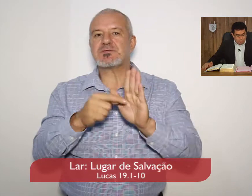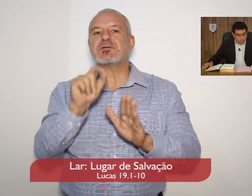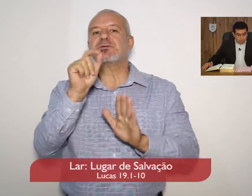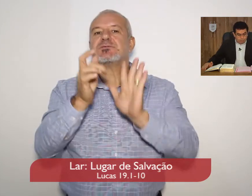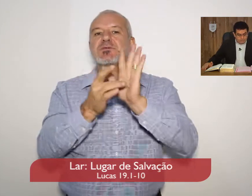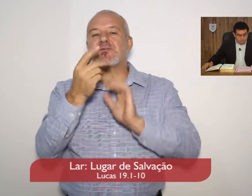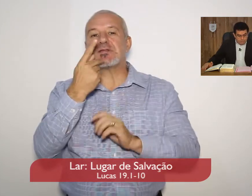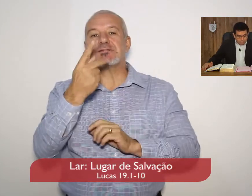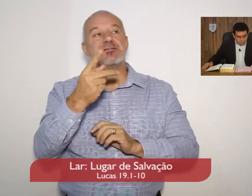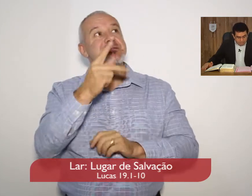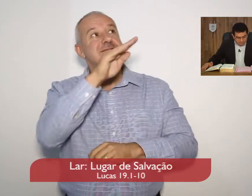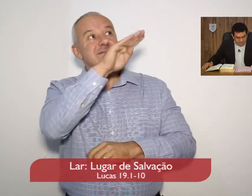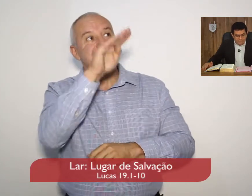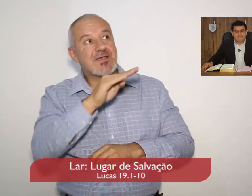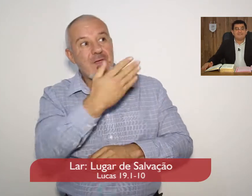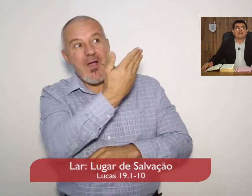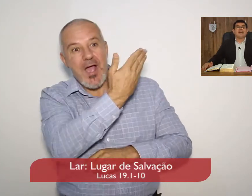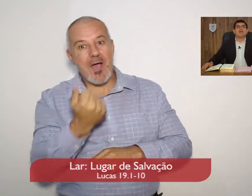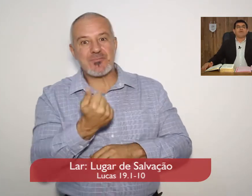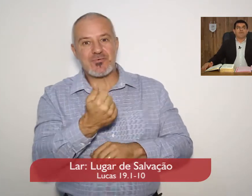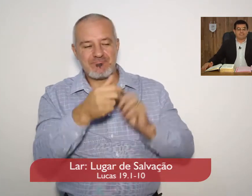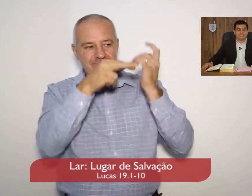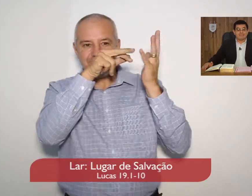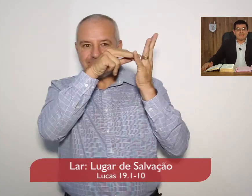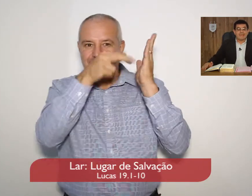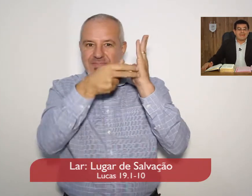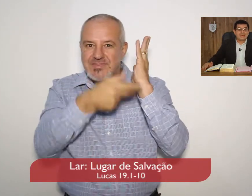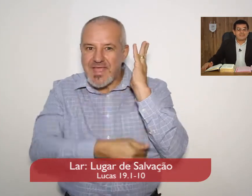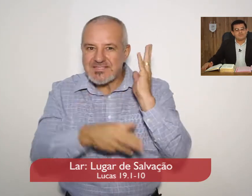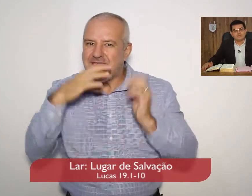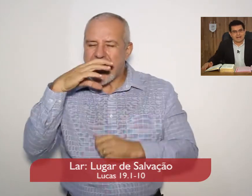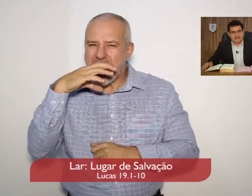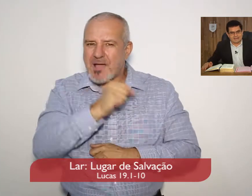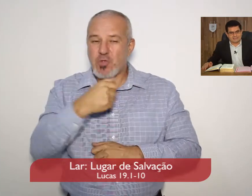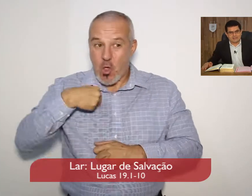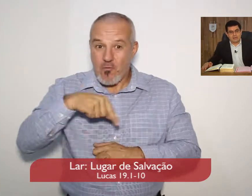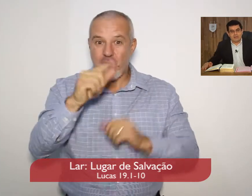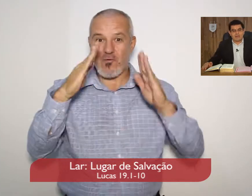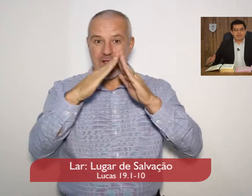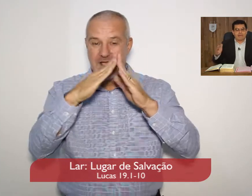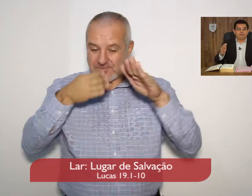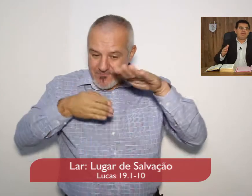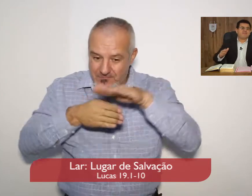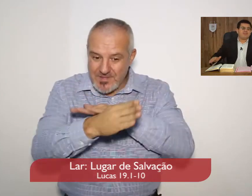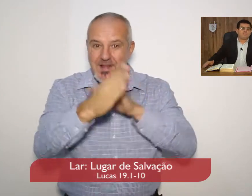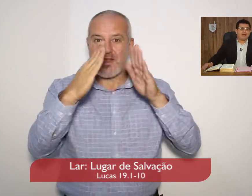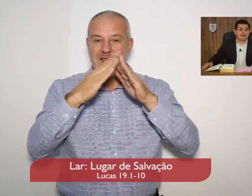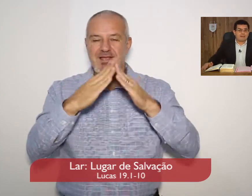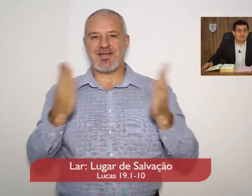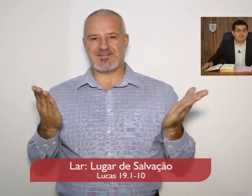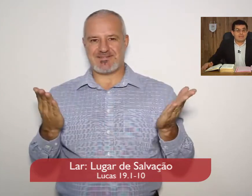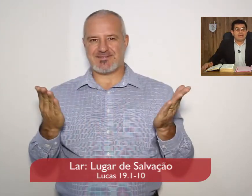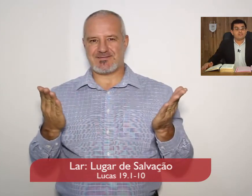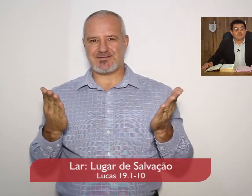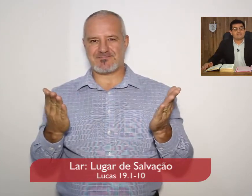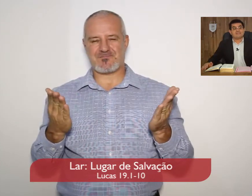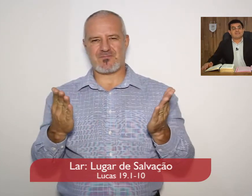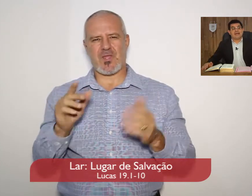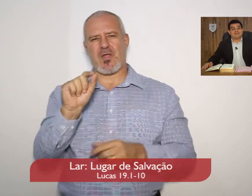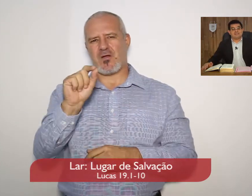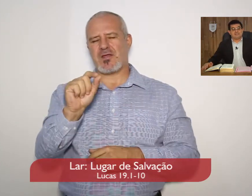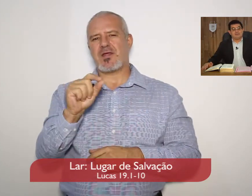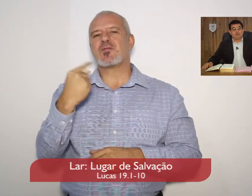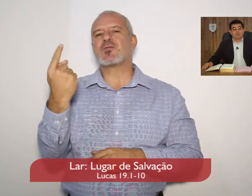depressa, porque me convém ficar hoje em sua casa. Eu quero lhe afirmar que as